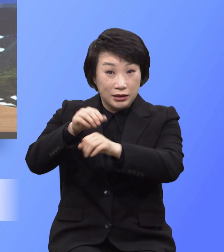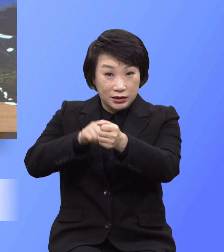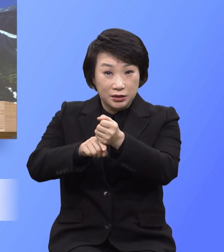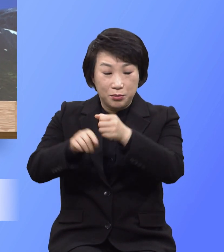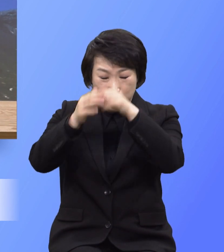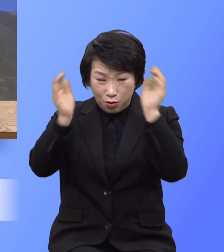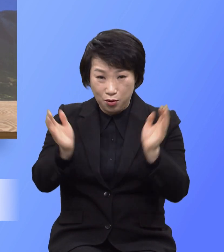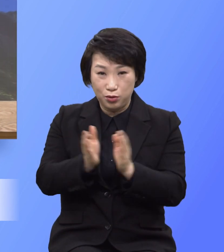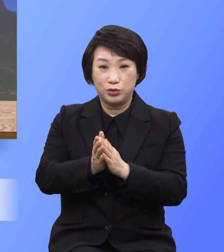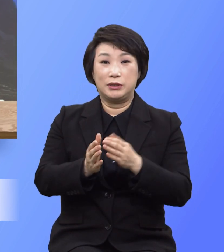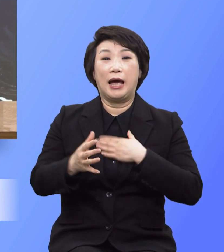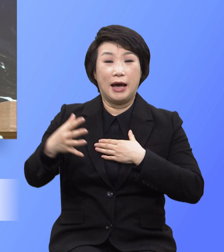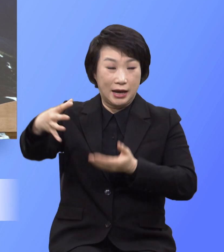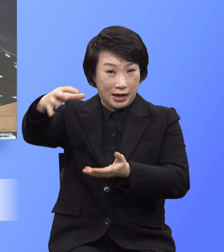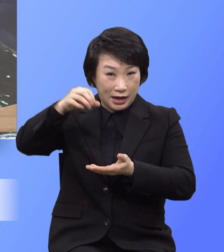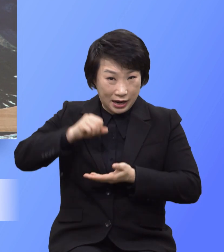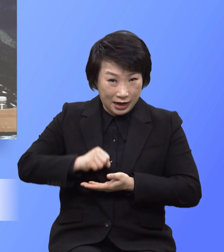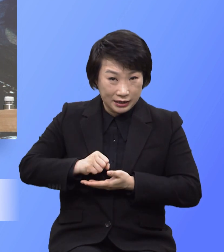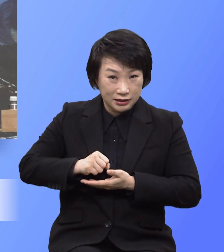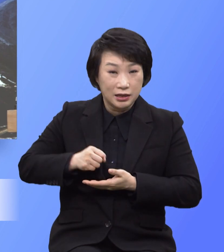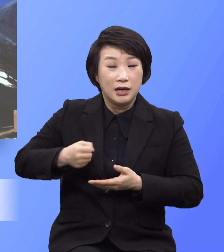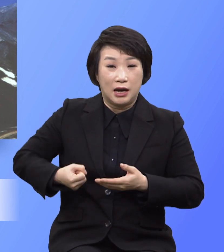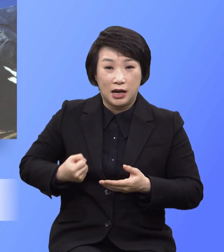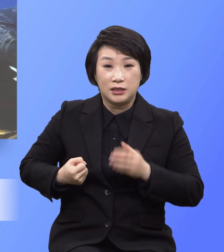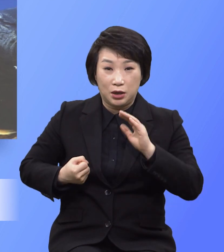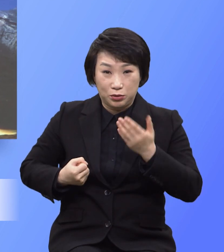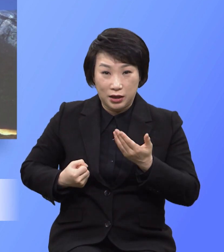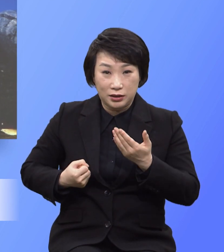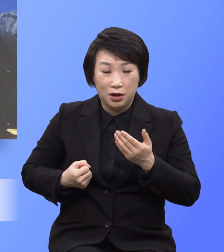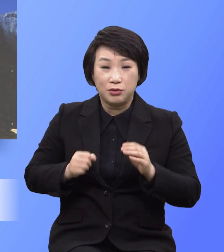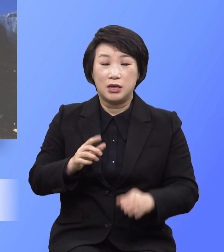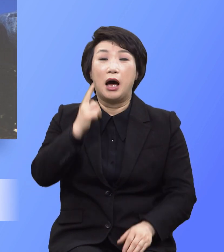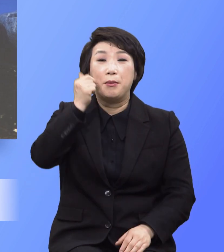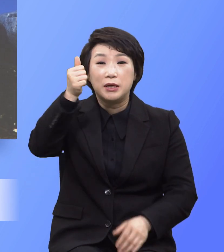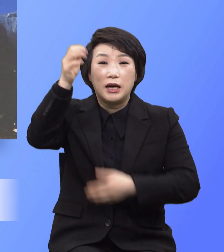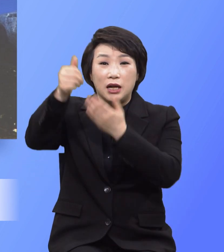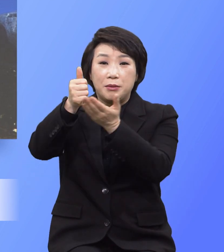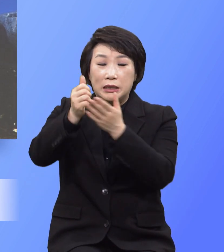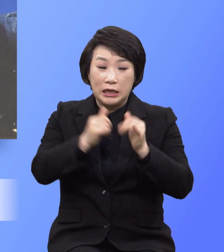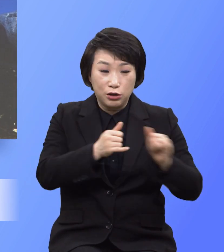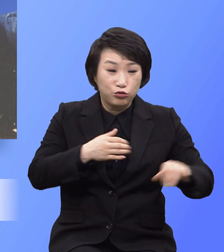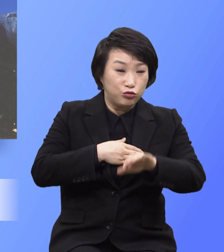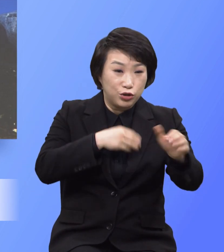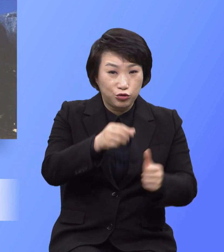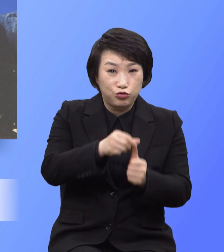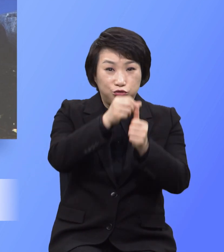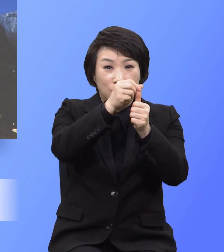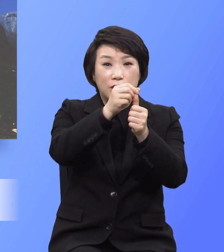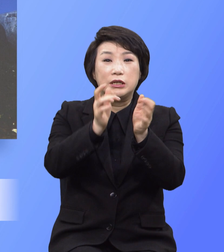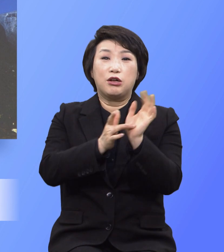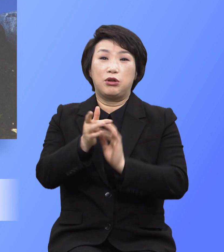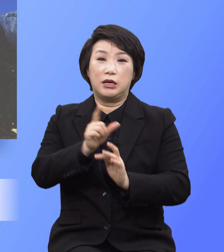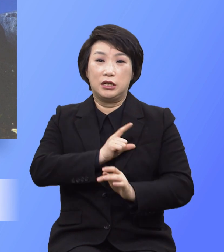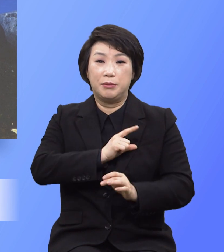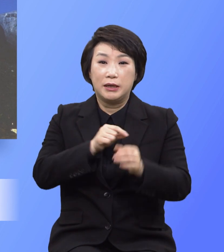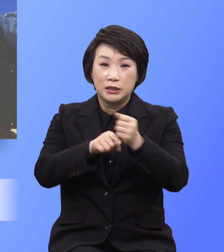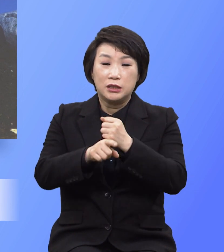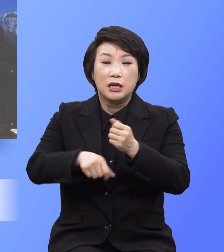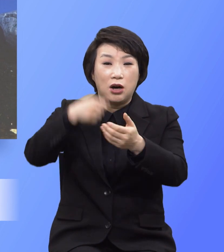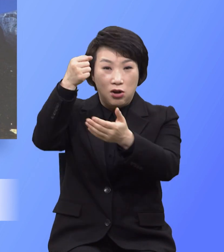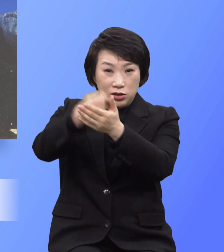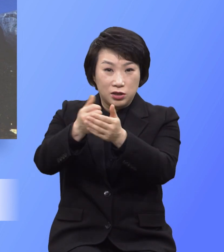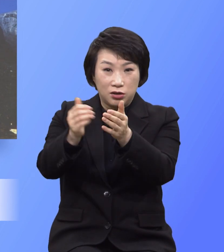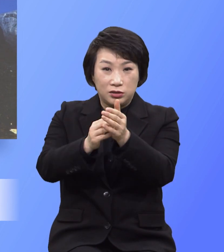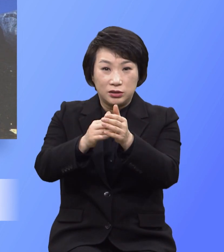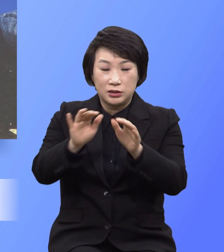섭리를 다 가진 것이니 아버지는 인류를 구원하실 예수라는 이름의 뜻을